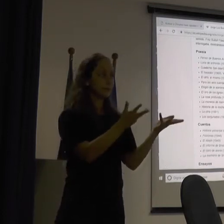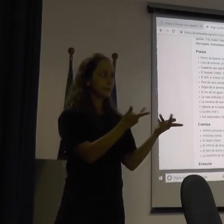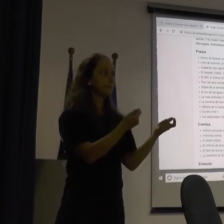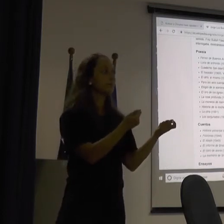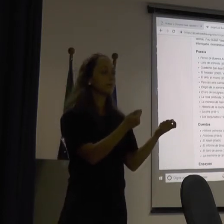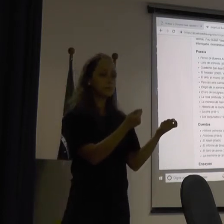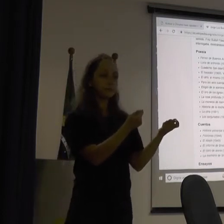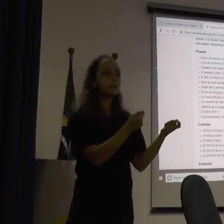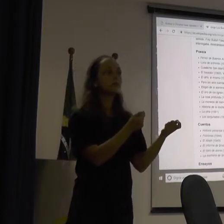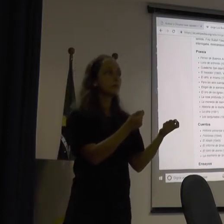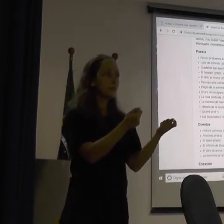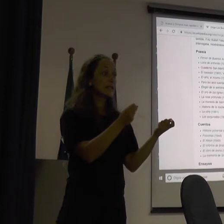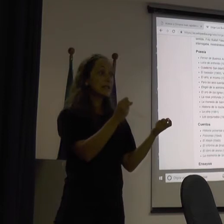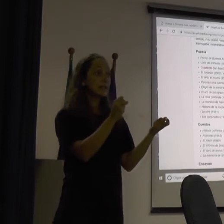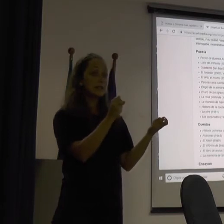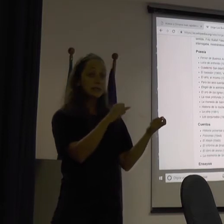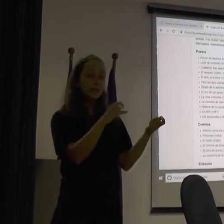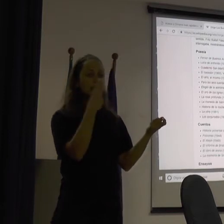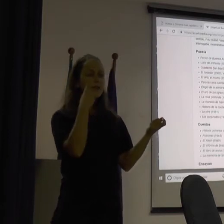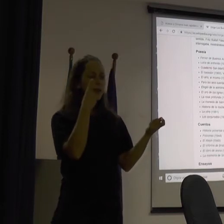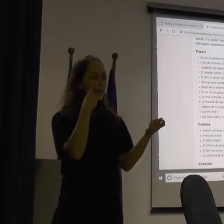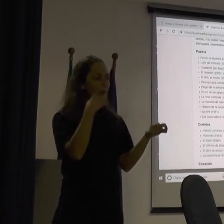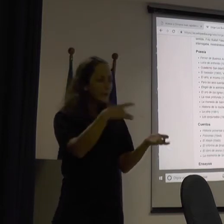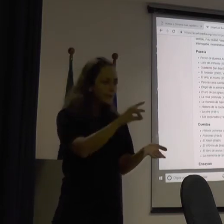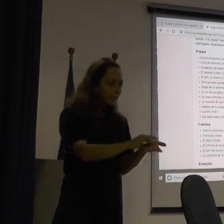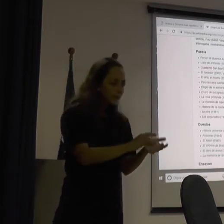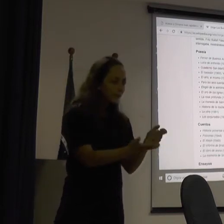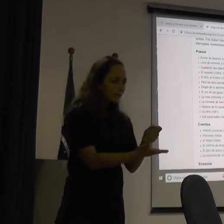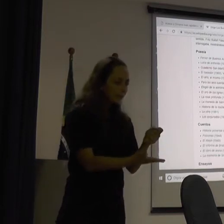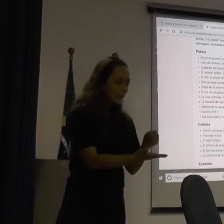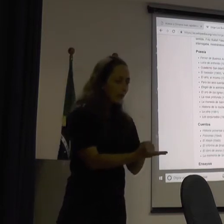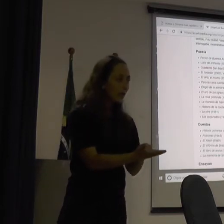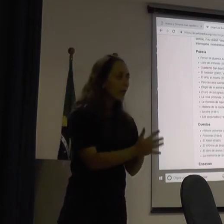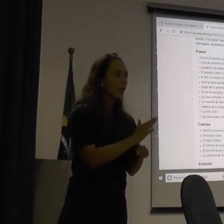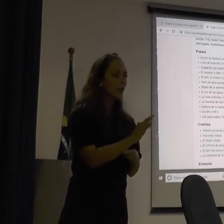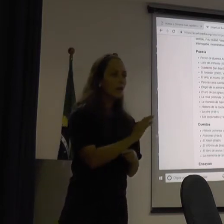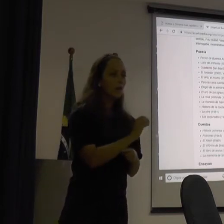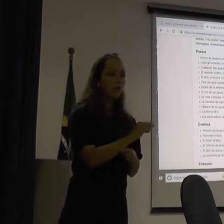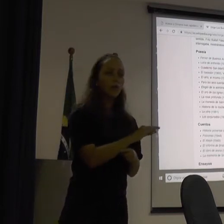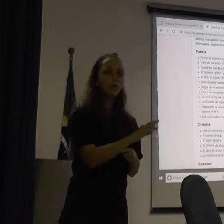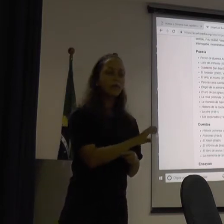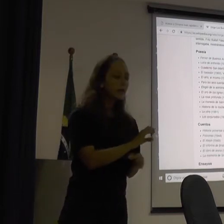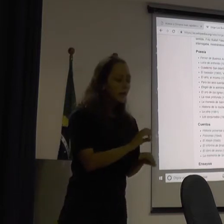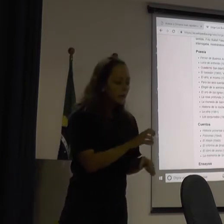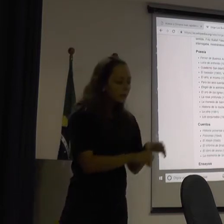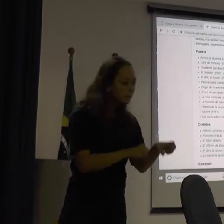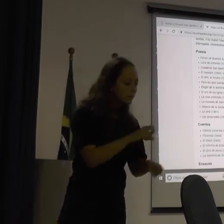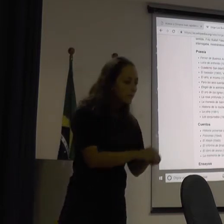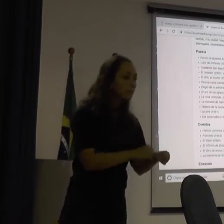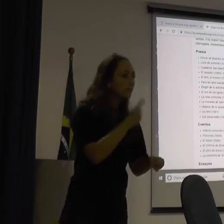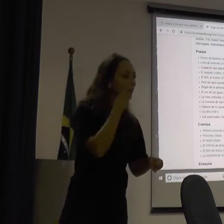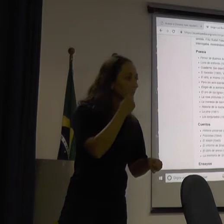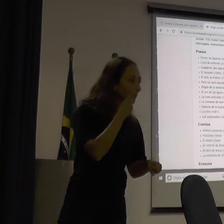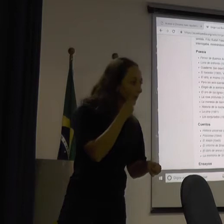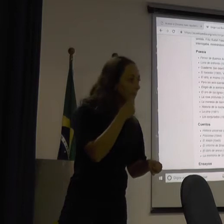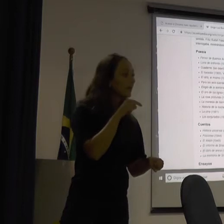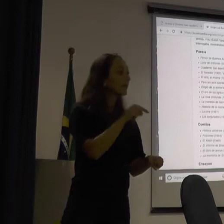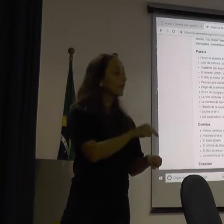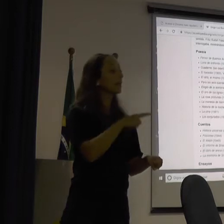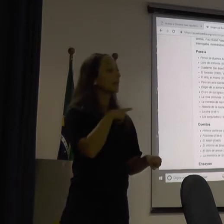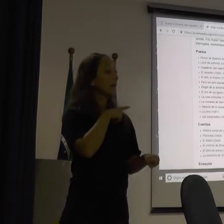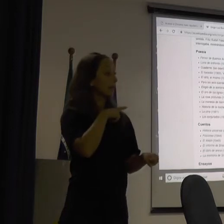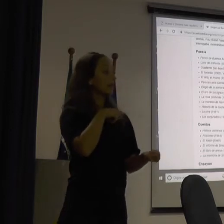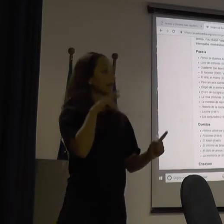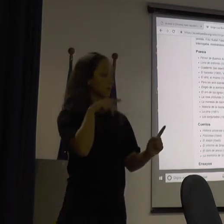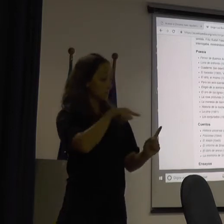se você vai procurar, digamos, as fontes, os grandes escritores tendem a ser enciclopédicos, tendem a ser meio mundiais, embora o Borges é muito